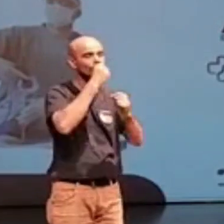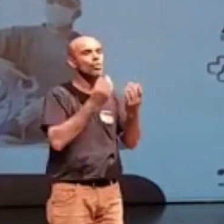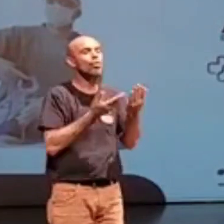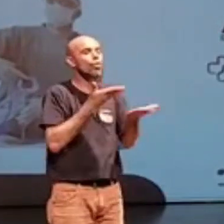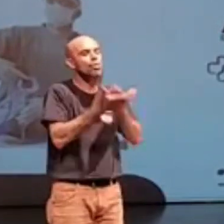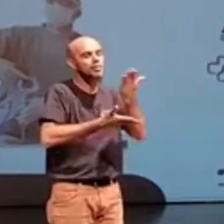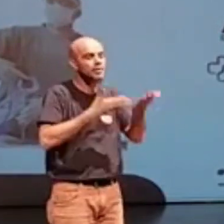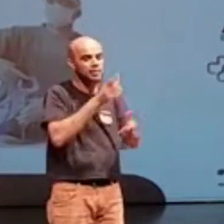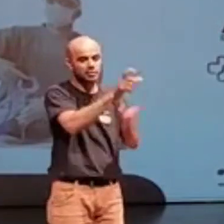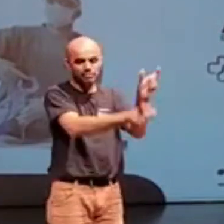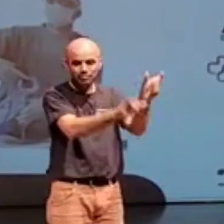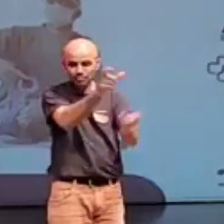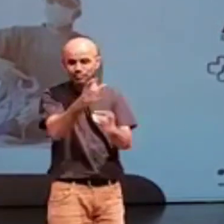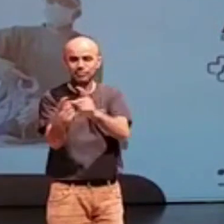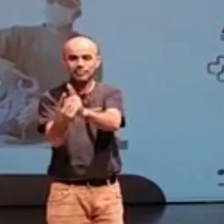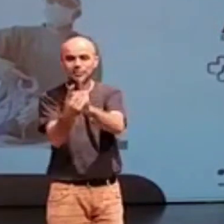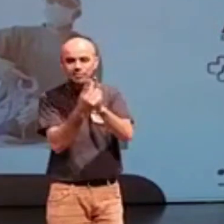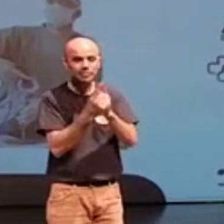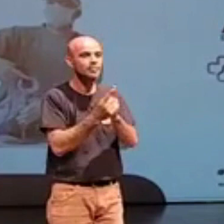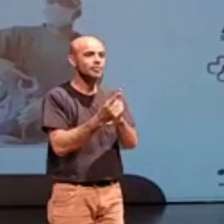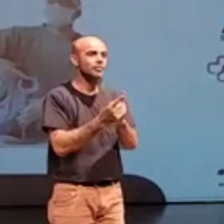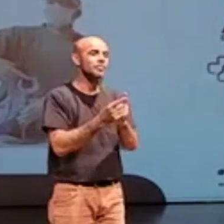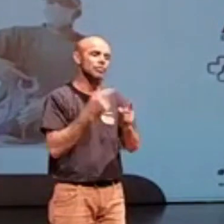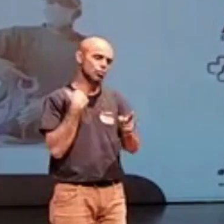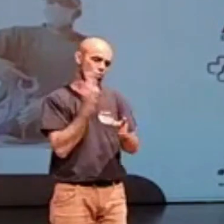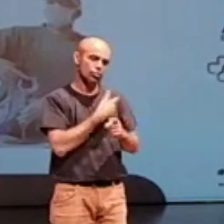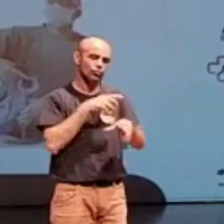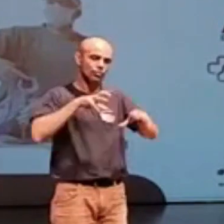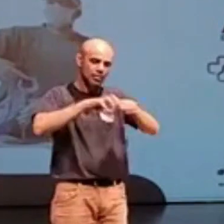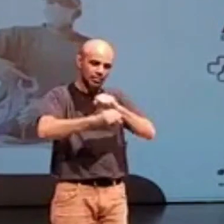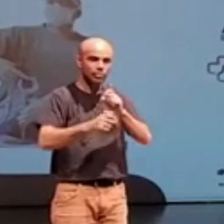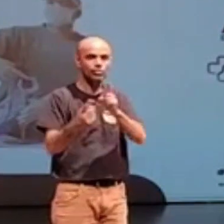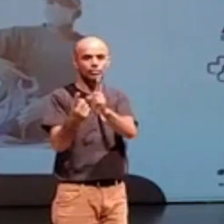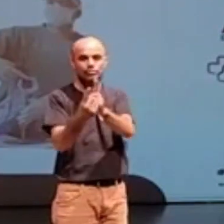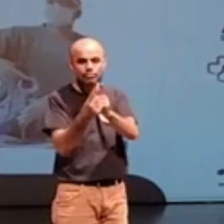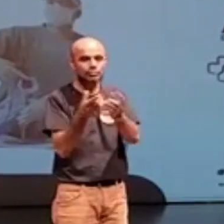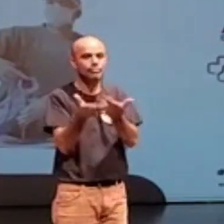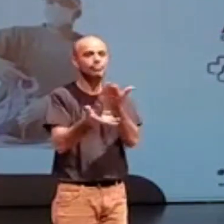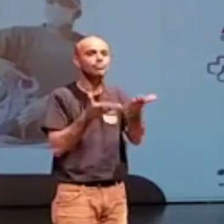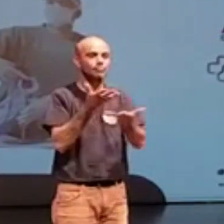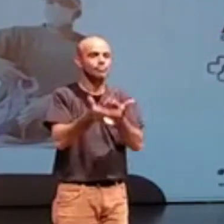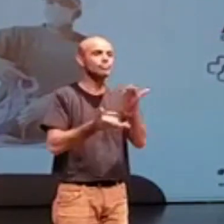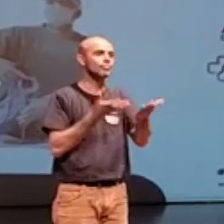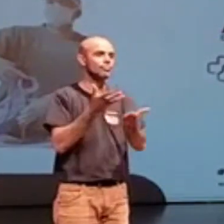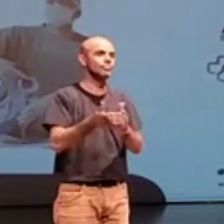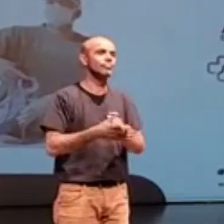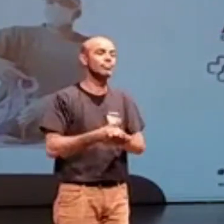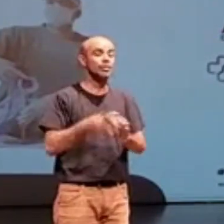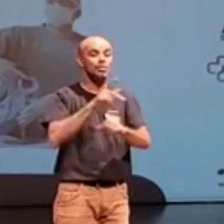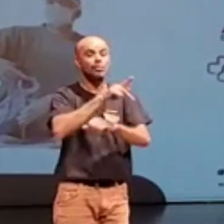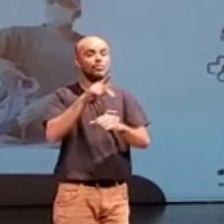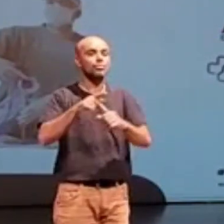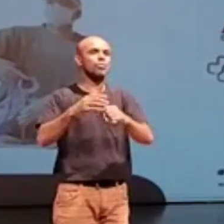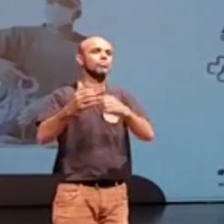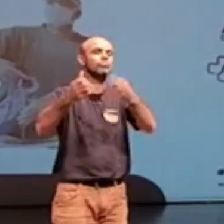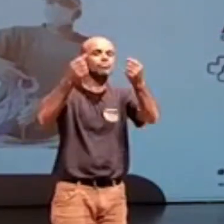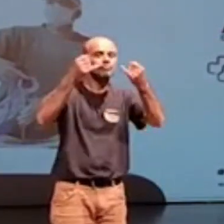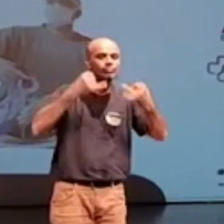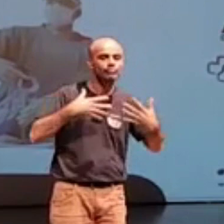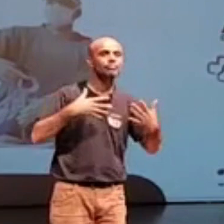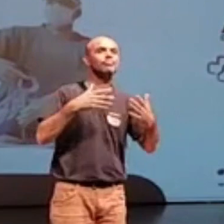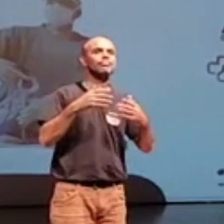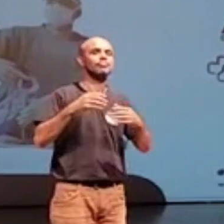lidar com as pessoas. Faz parte da nossa formação. São esses centros formadores que o professor comentou. Então,